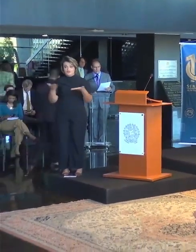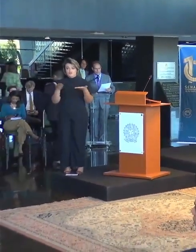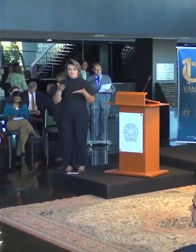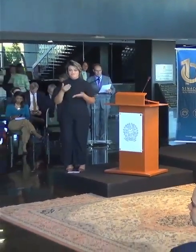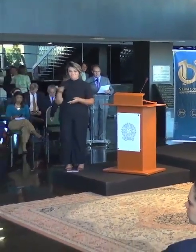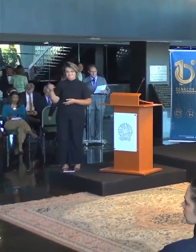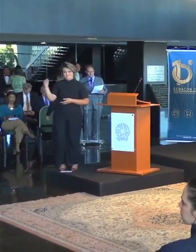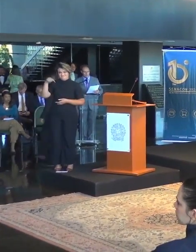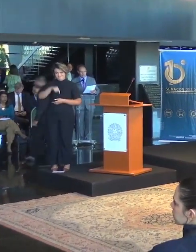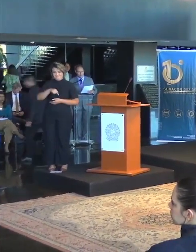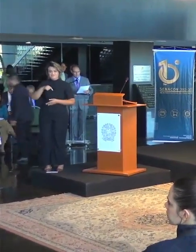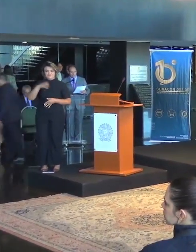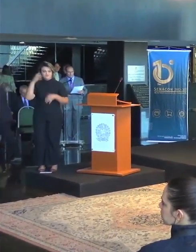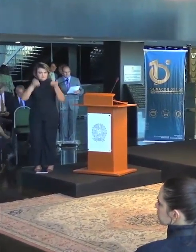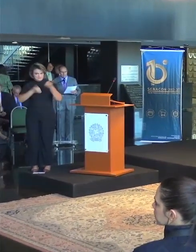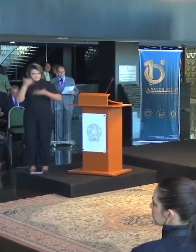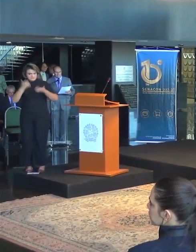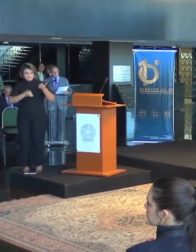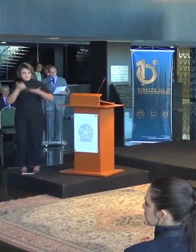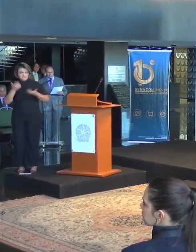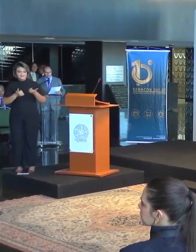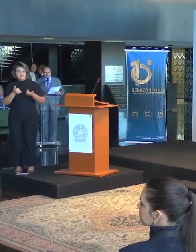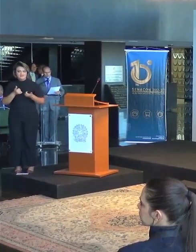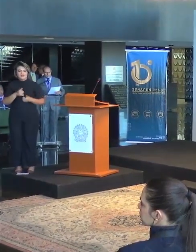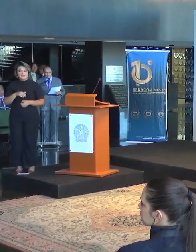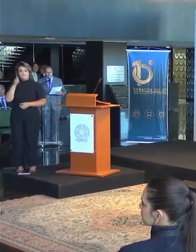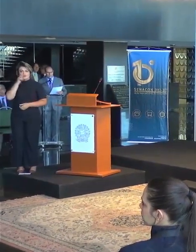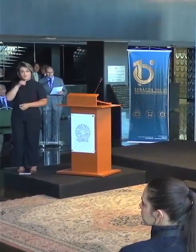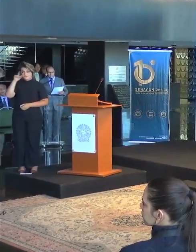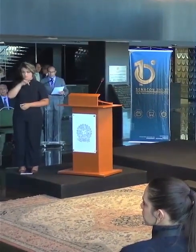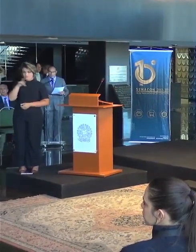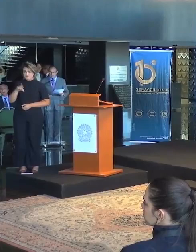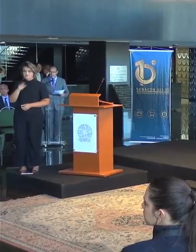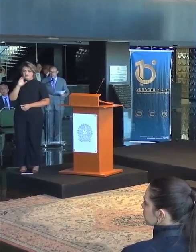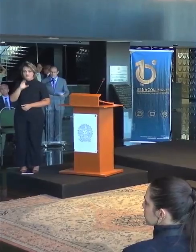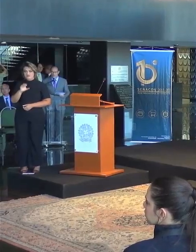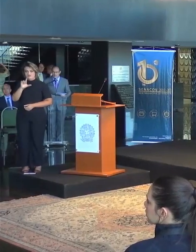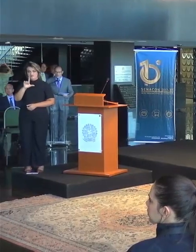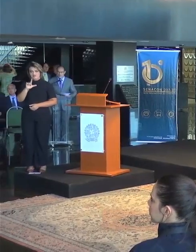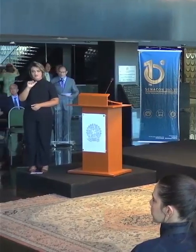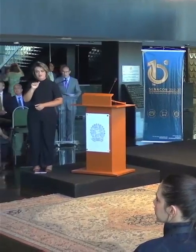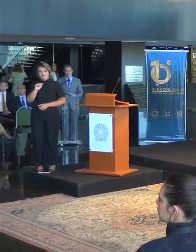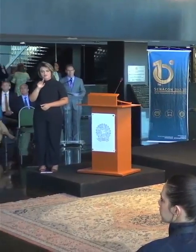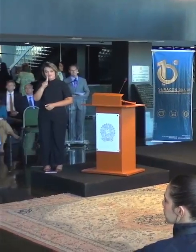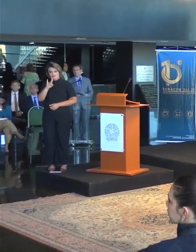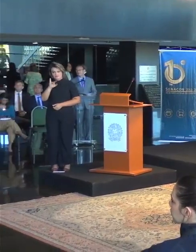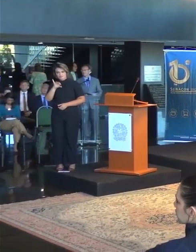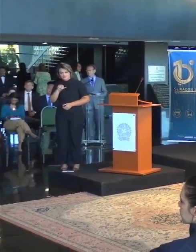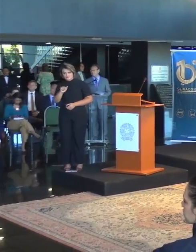Convidamos agora para fazer uso da palavra a professora Cláudia Lima Marques.